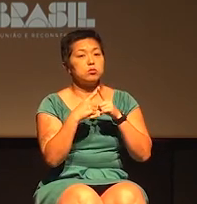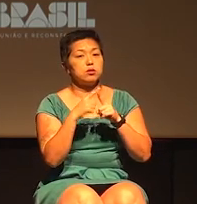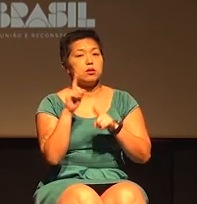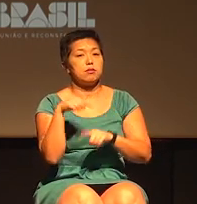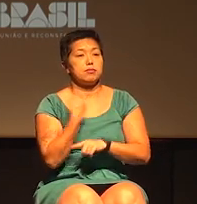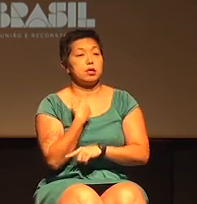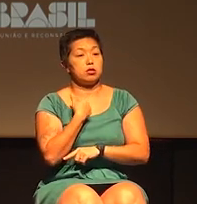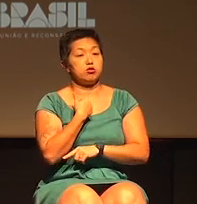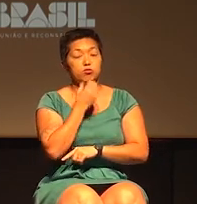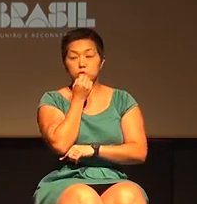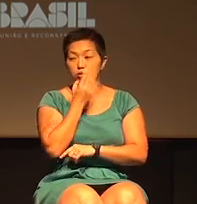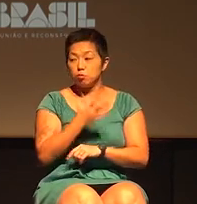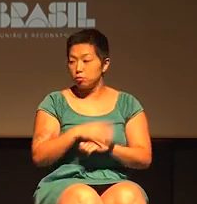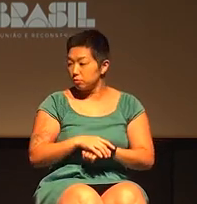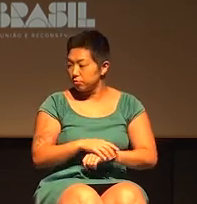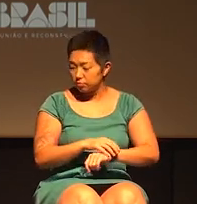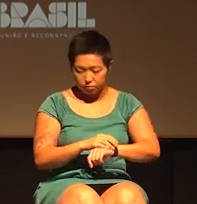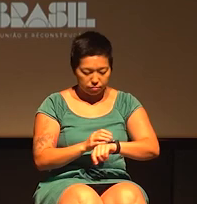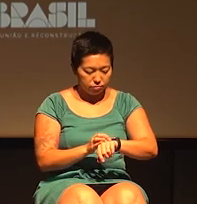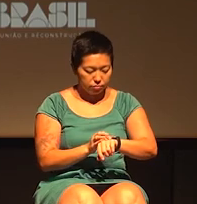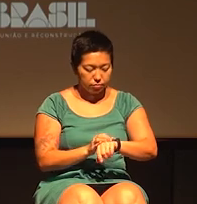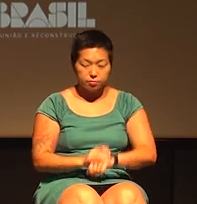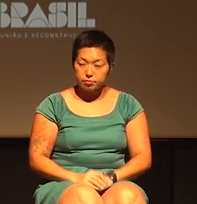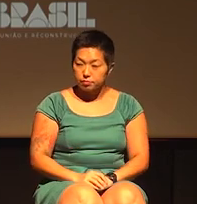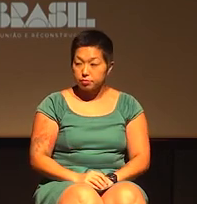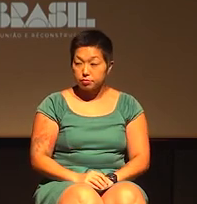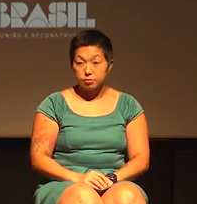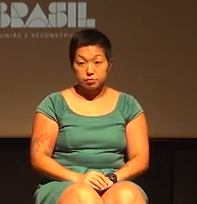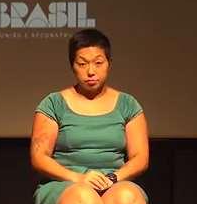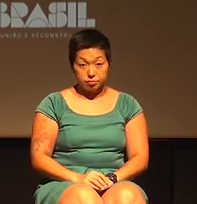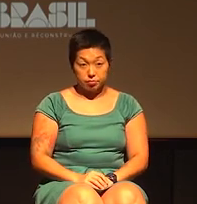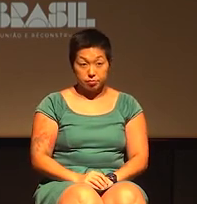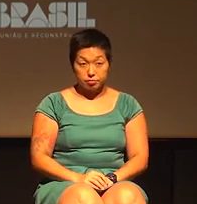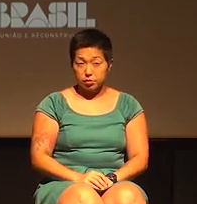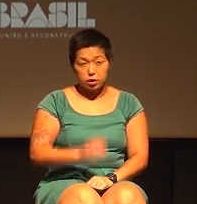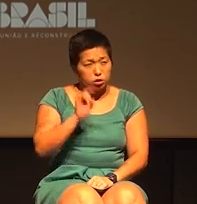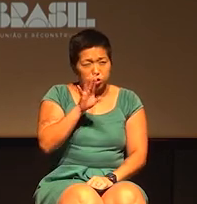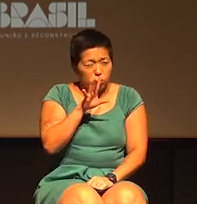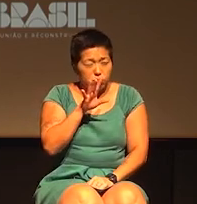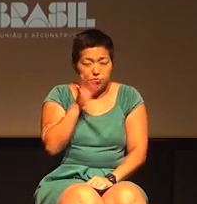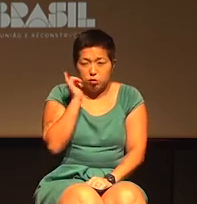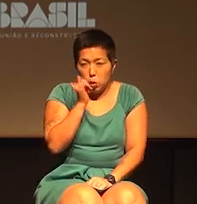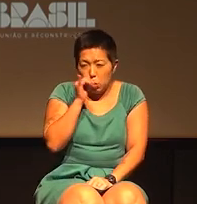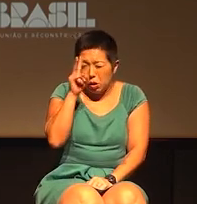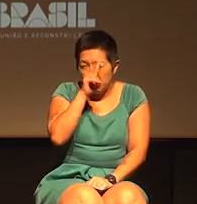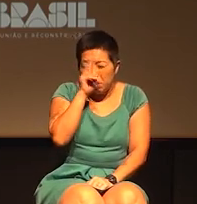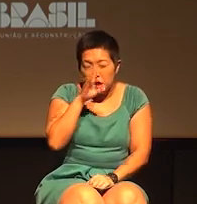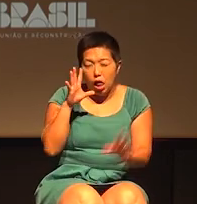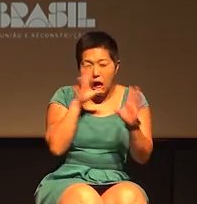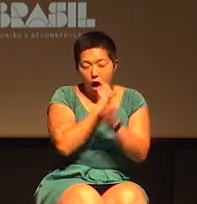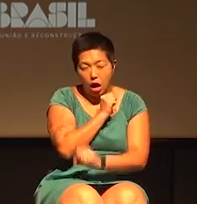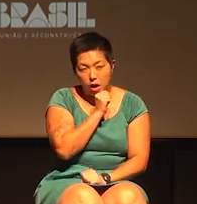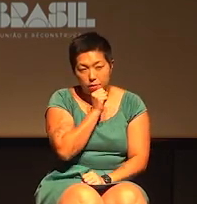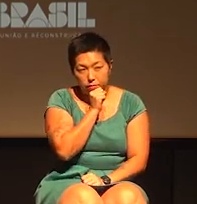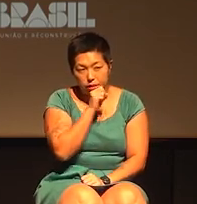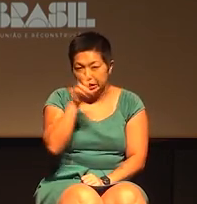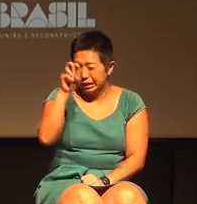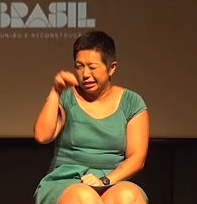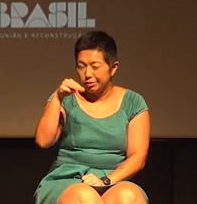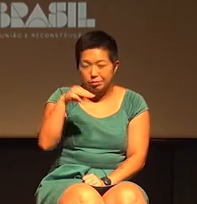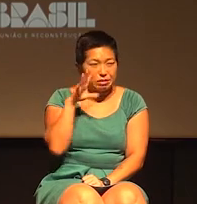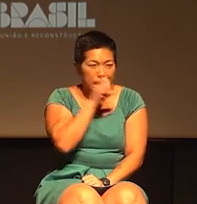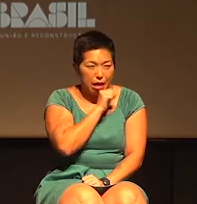importante eh bom meio uma contação zinha de história po comeou n c